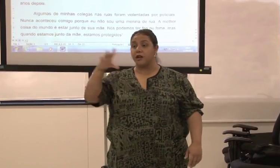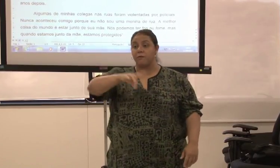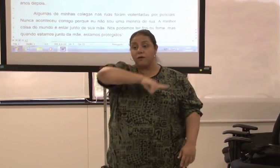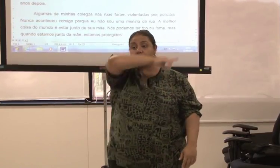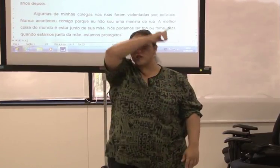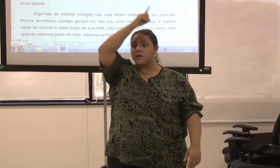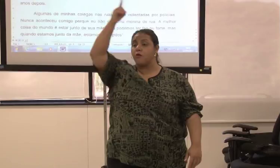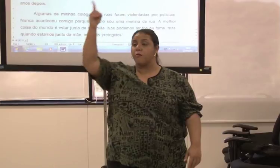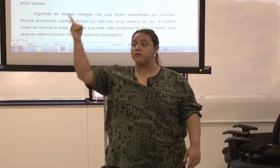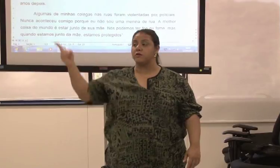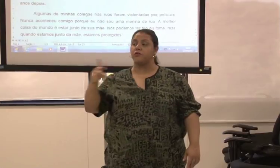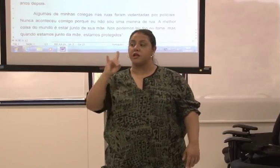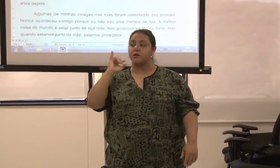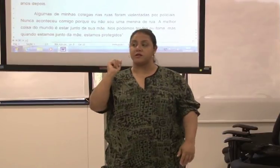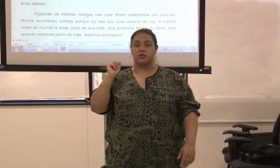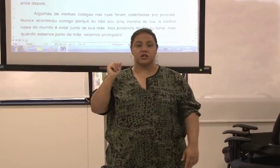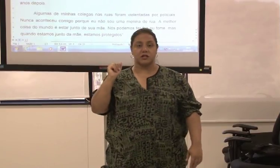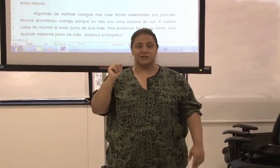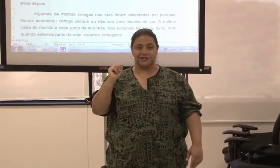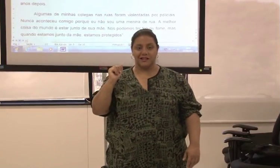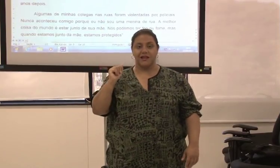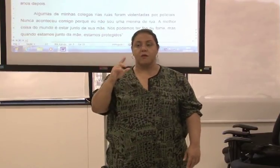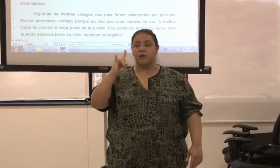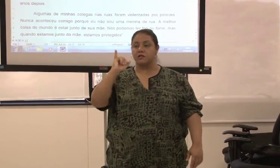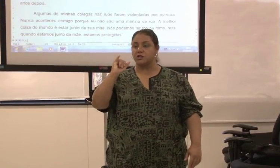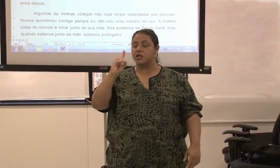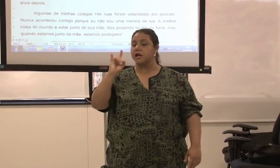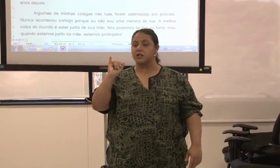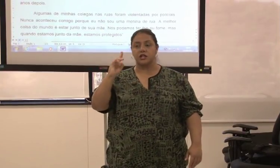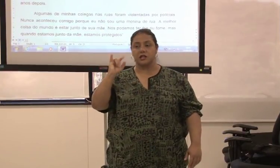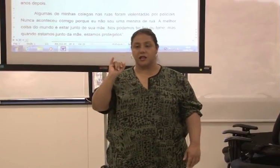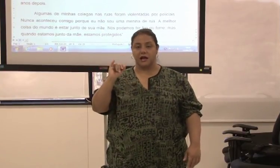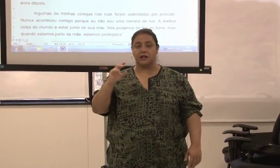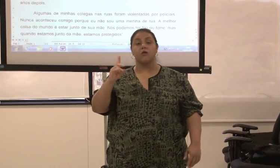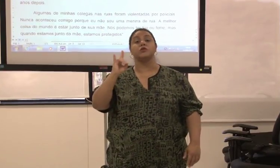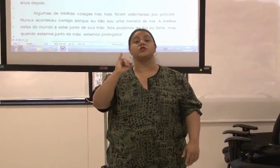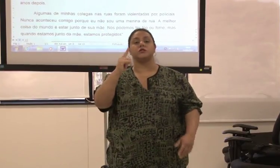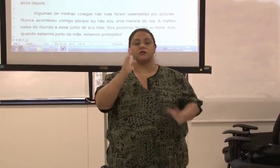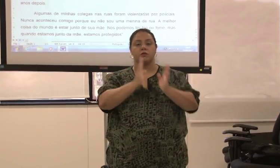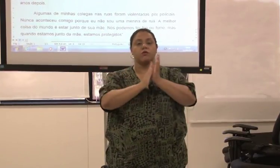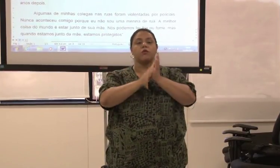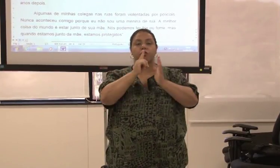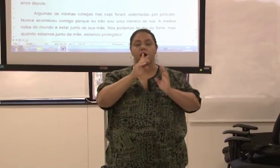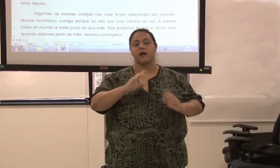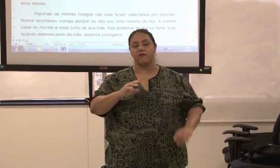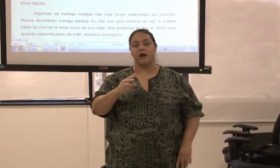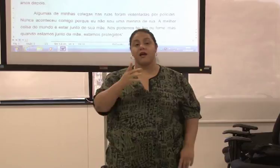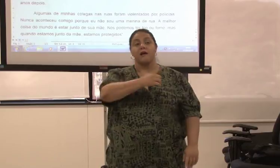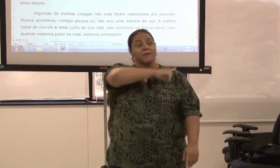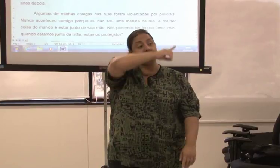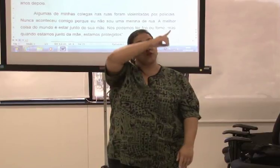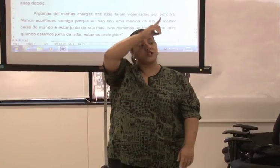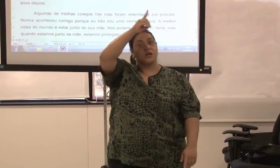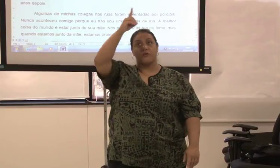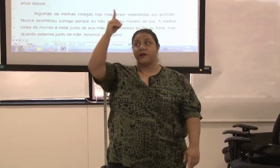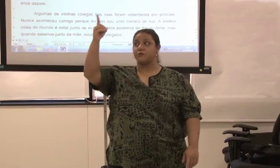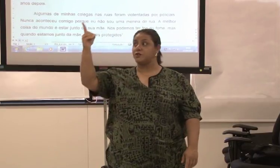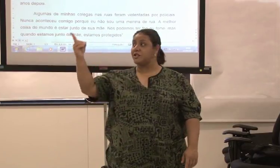Porque é um dia que tem começo e fim, não esse dia. Porque esse dia é dia da data. Qual o dia do seu? Aí vai. Mas é um dia que começa o